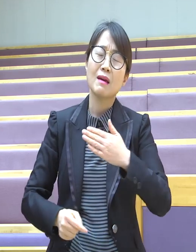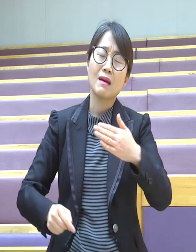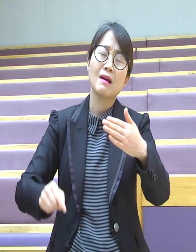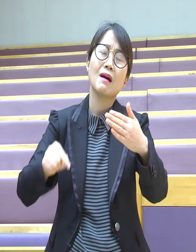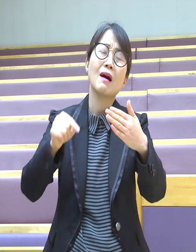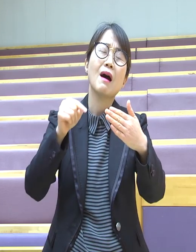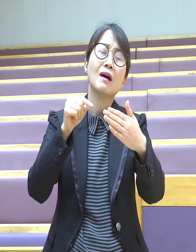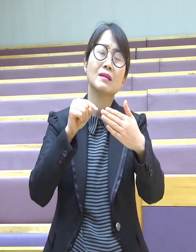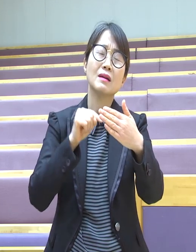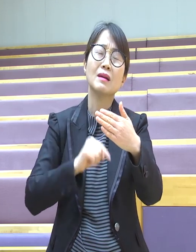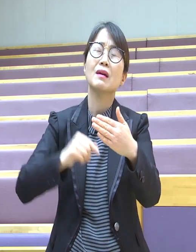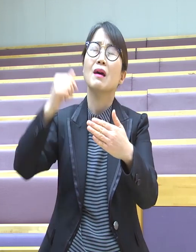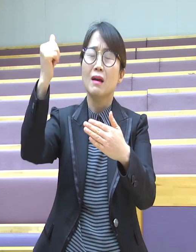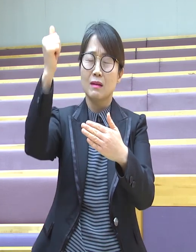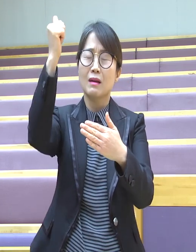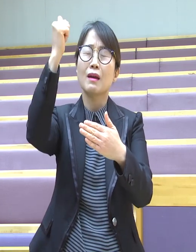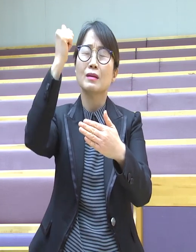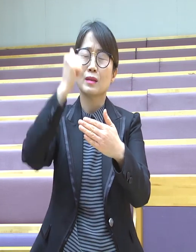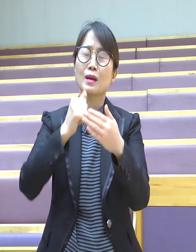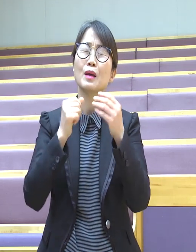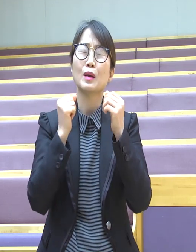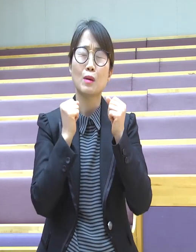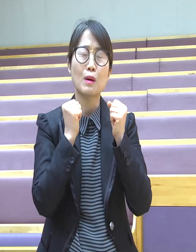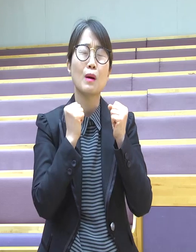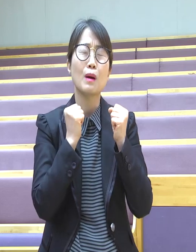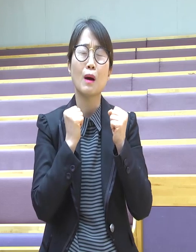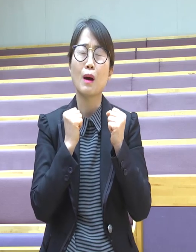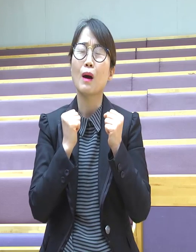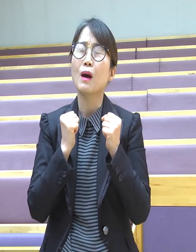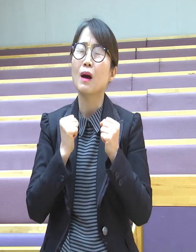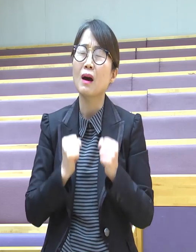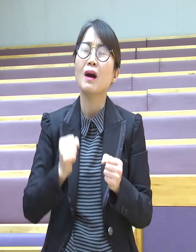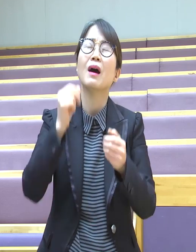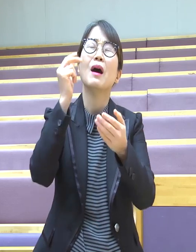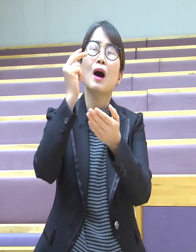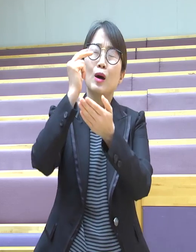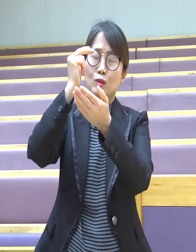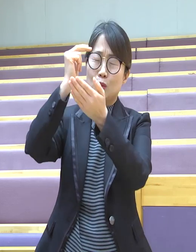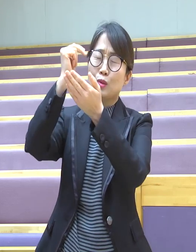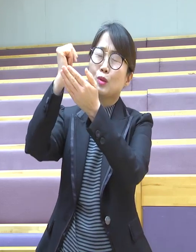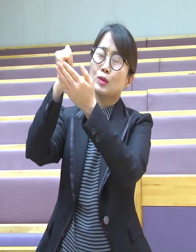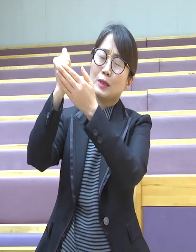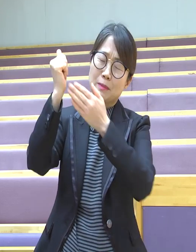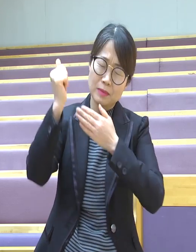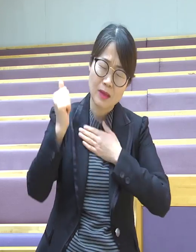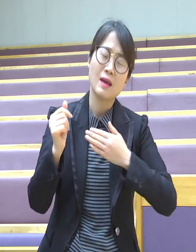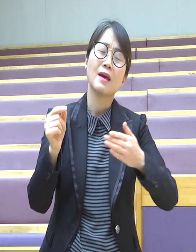안에, 내 안에 계시고